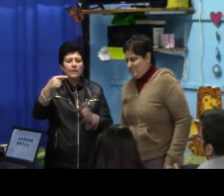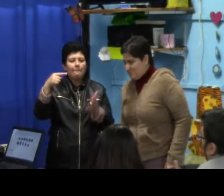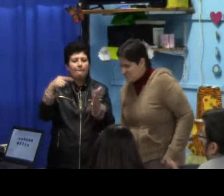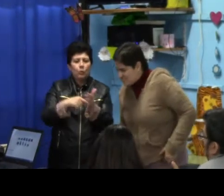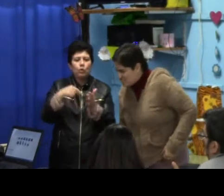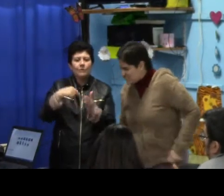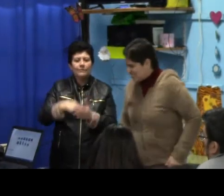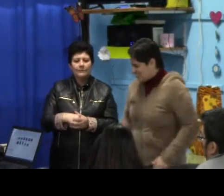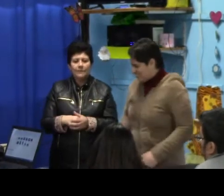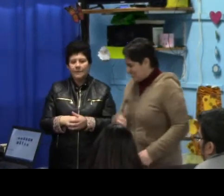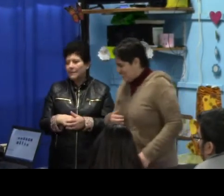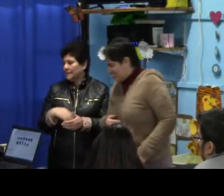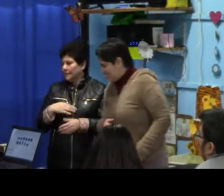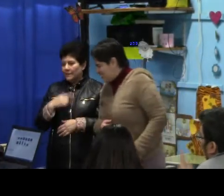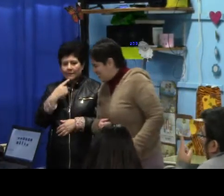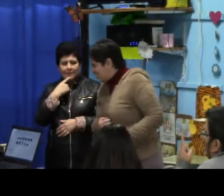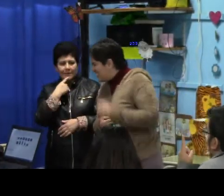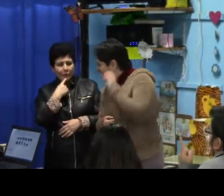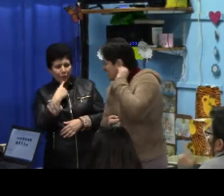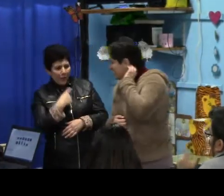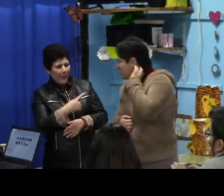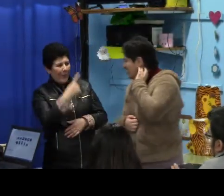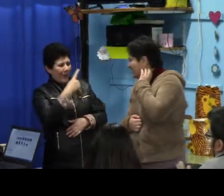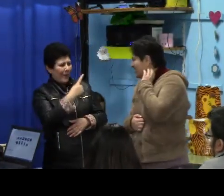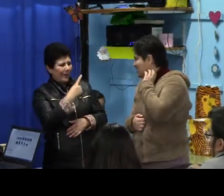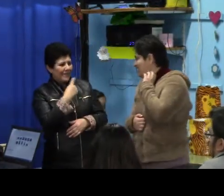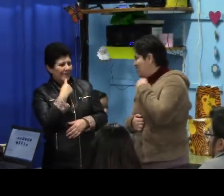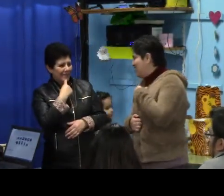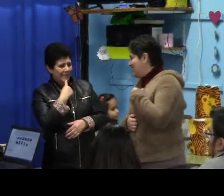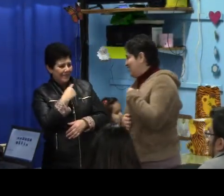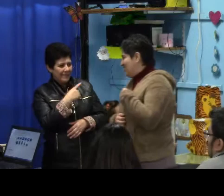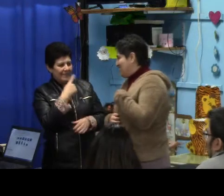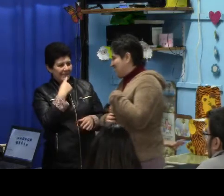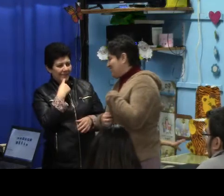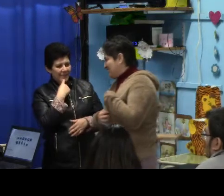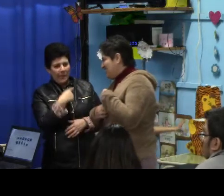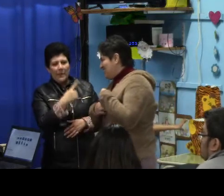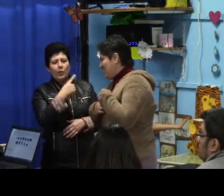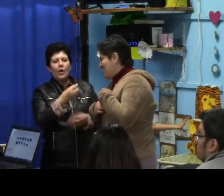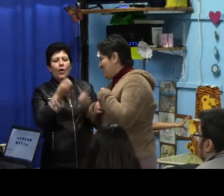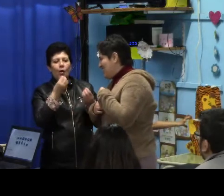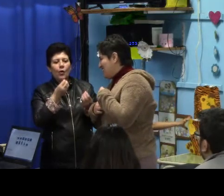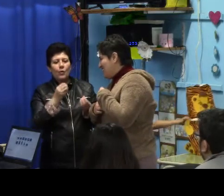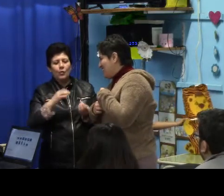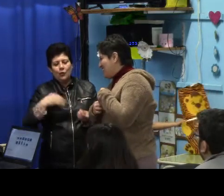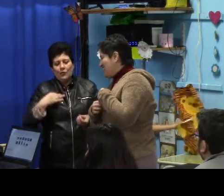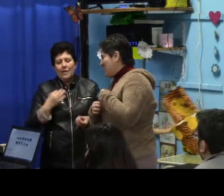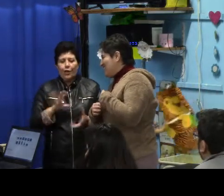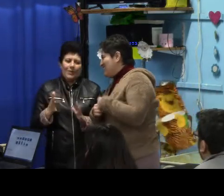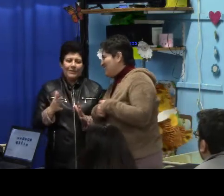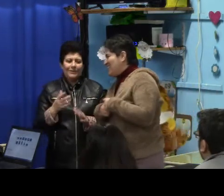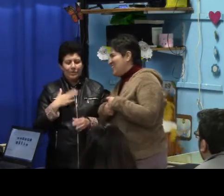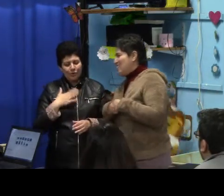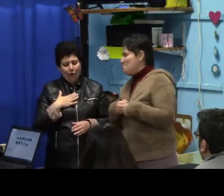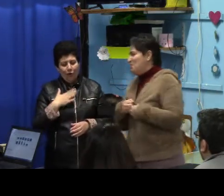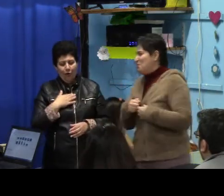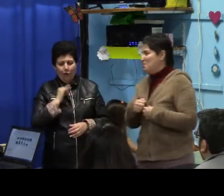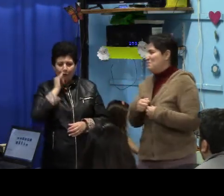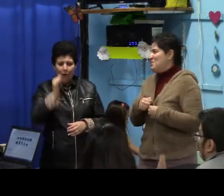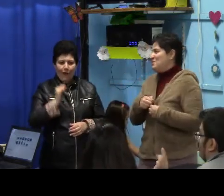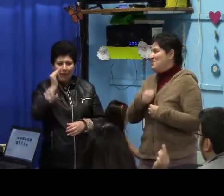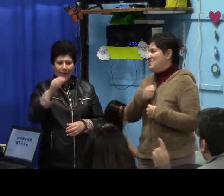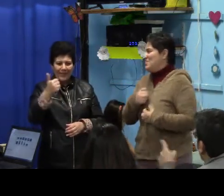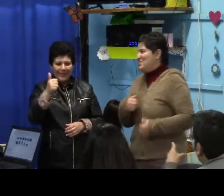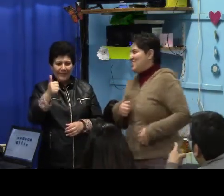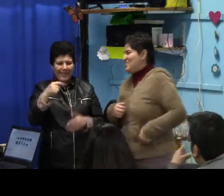si te preguntamos o decís algo 6 puntos. Sí, creo que preguntamos cómo andar, decís 6 puntos. Sí, porque 10 puntos